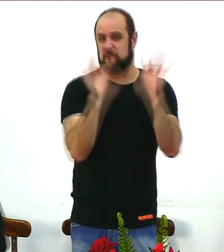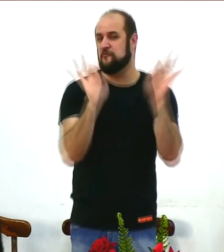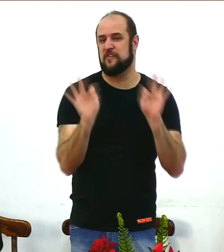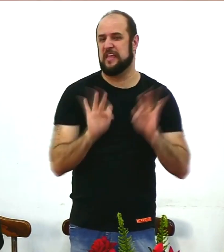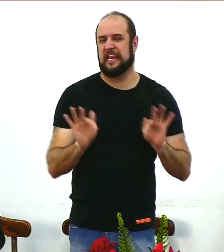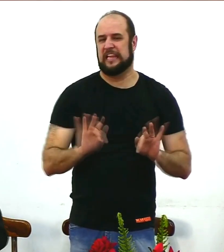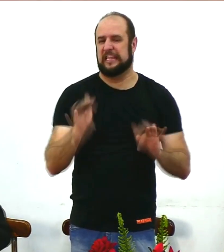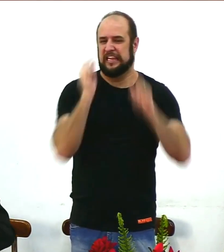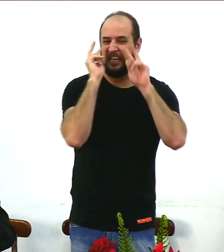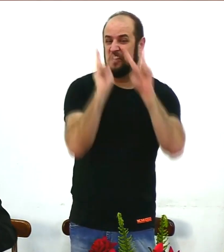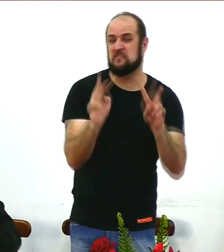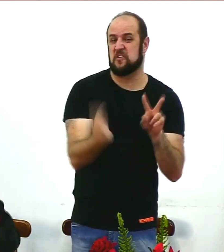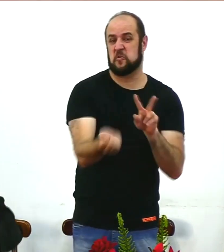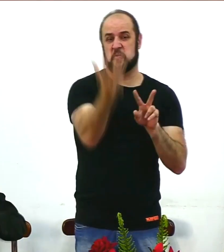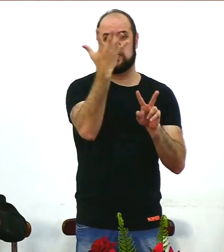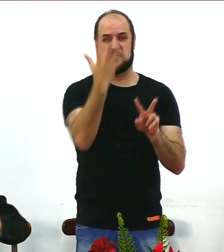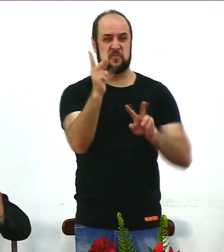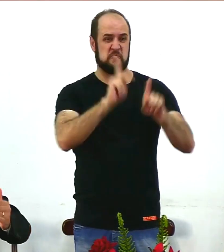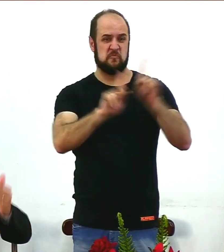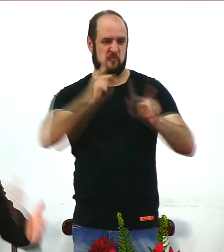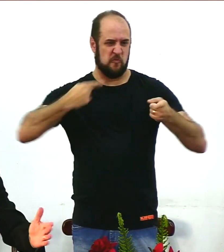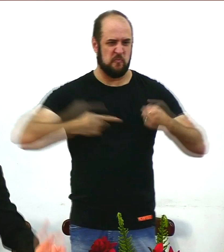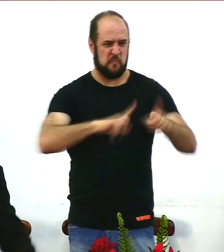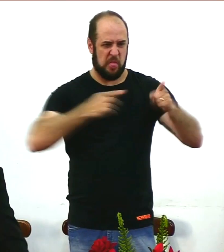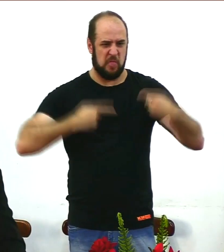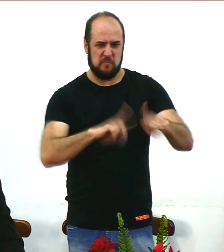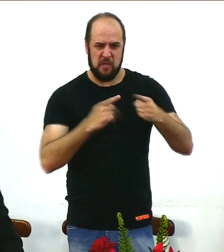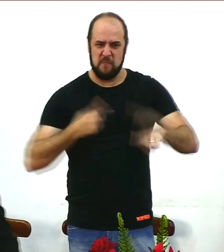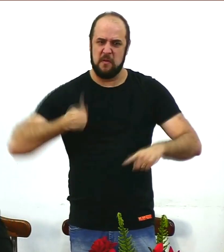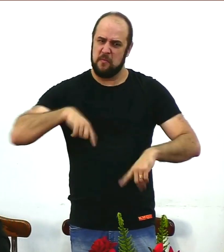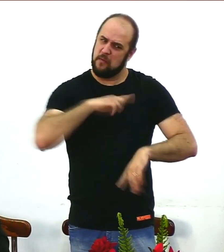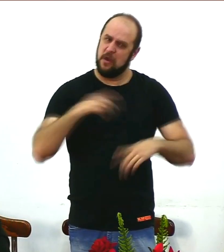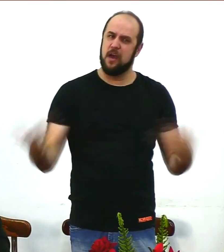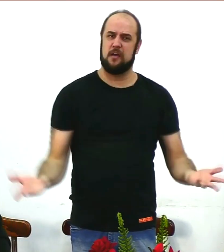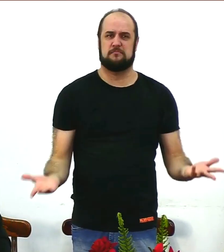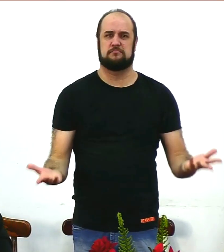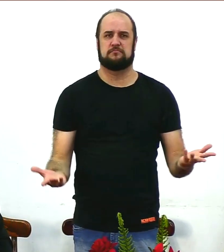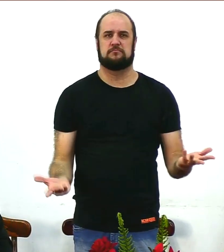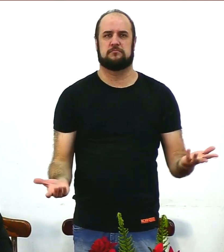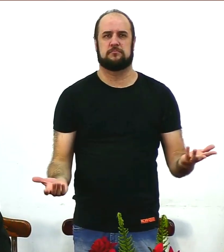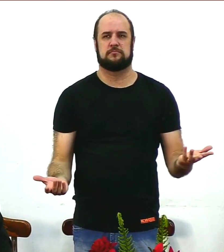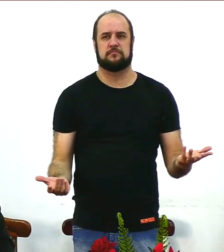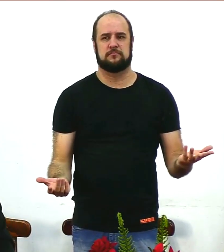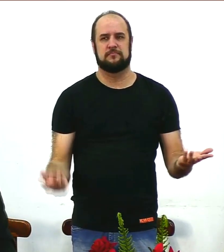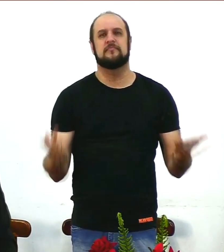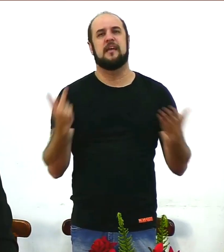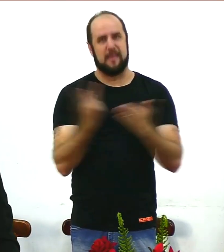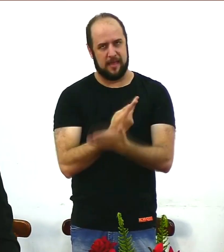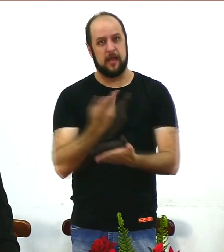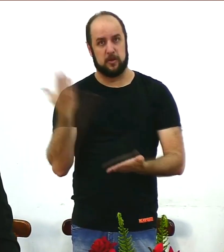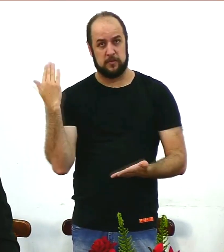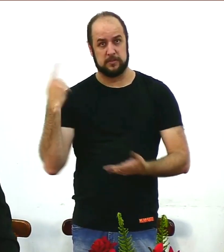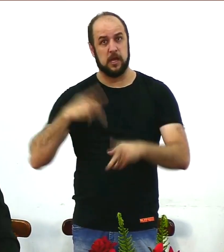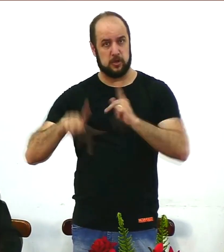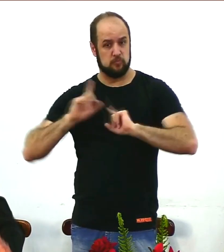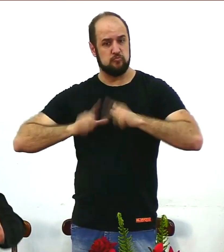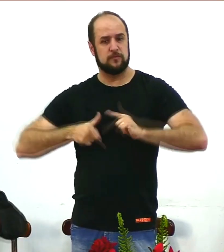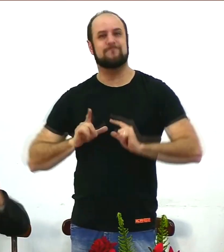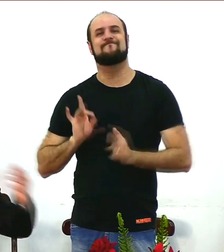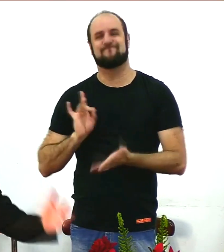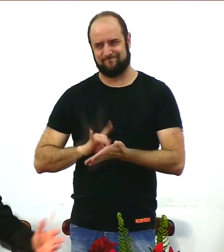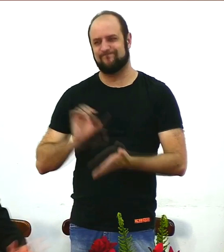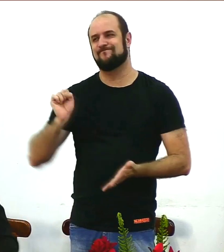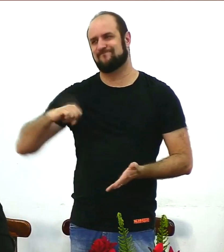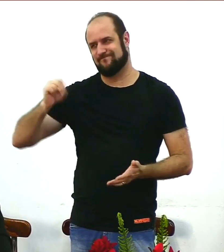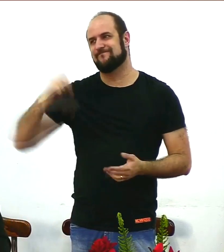falar outra coisa. A atitude dos edomitas gerou no povo de Jerusalém um grito por um